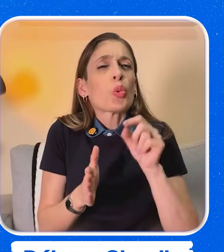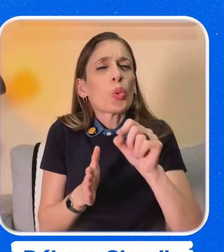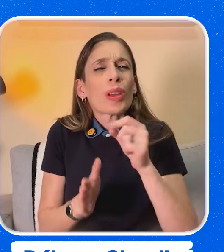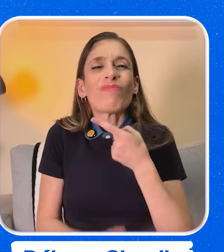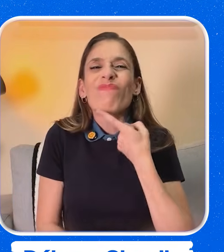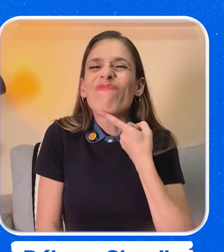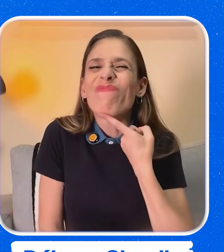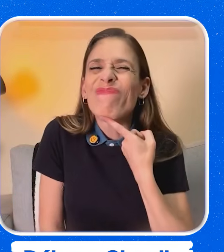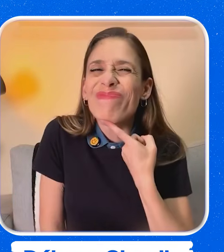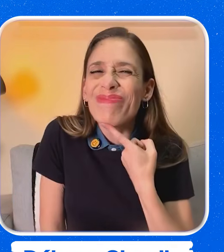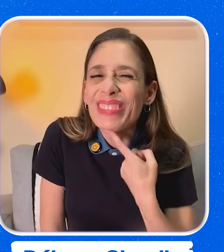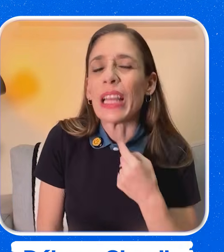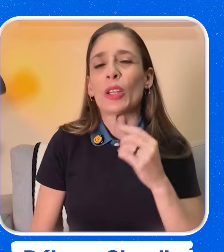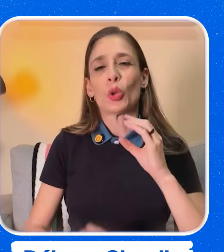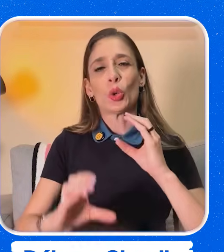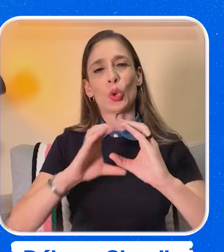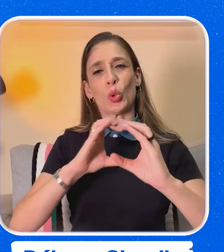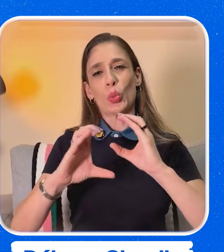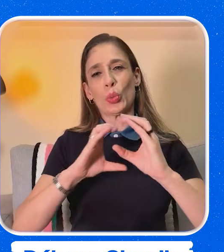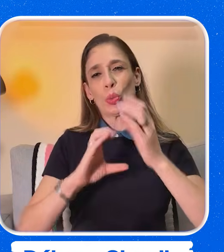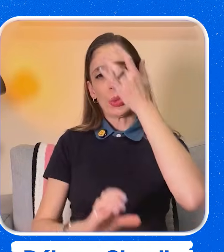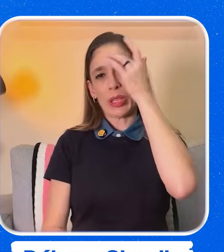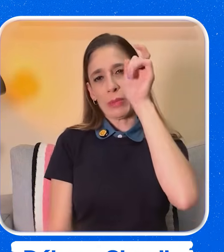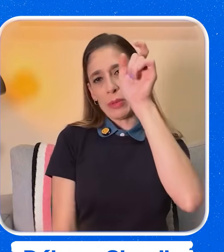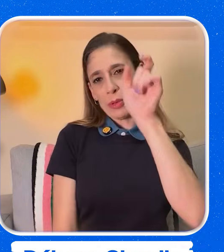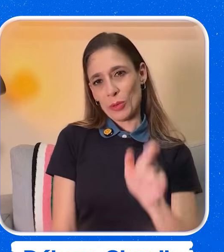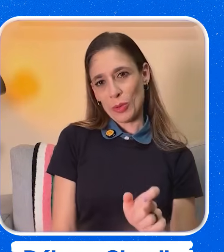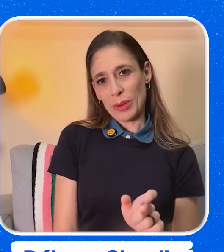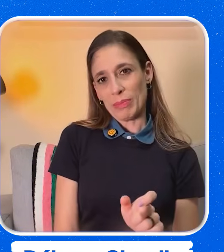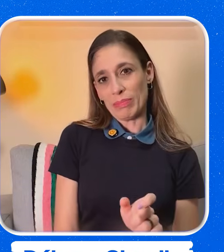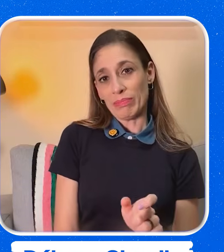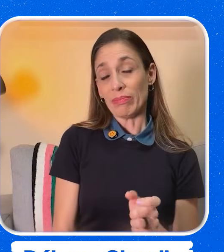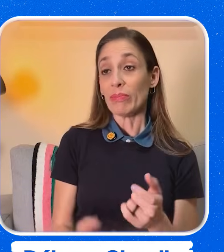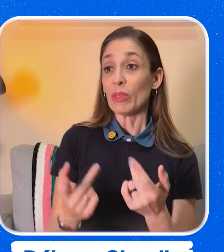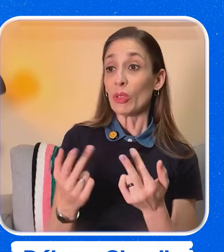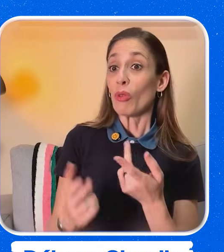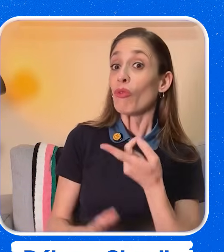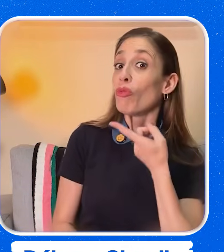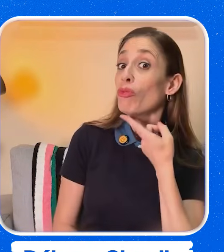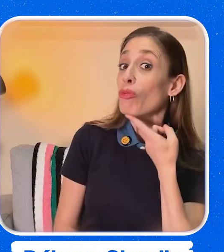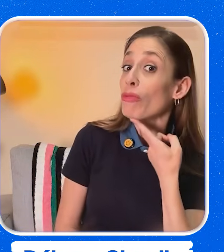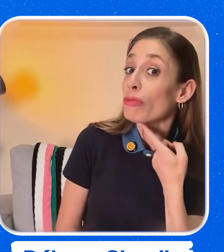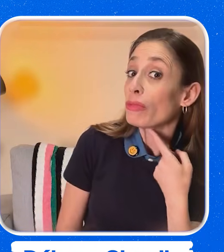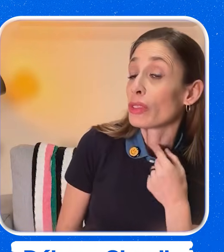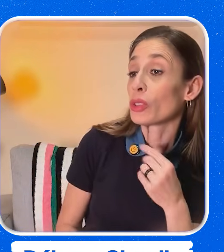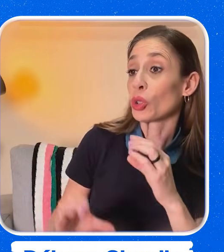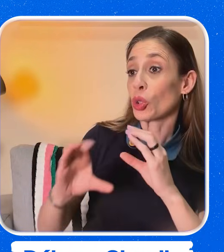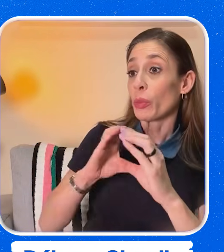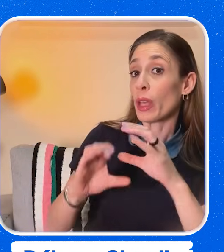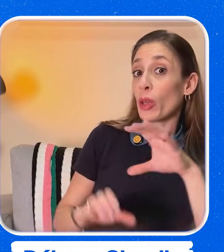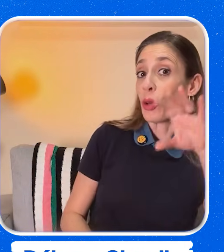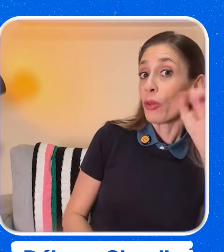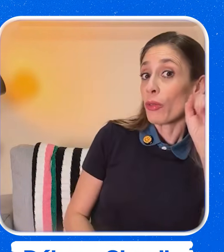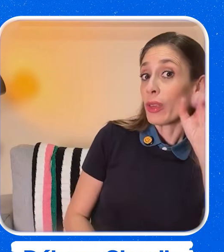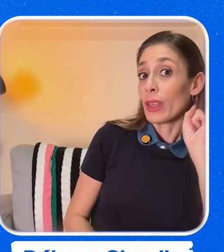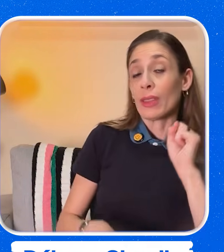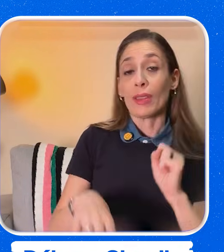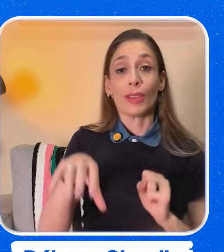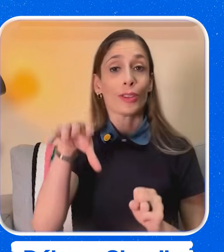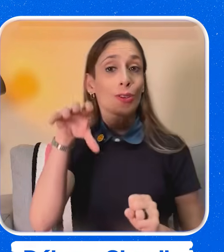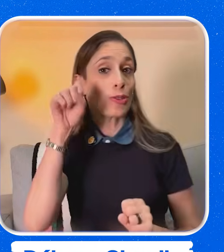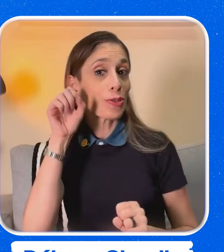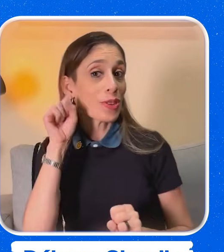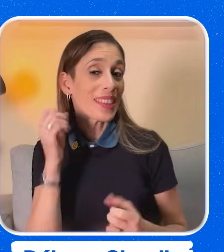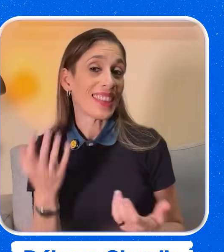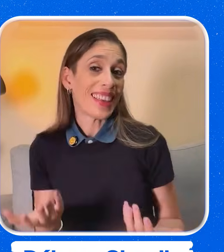se comunicar com a pessoa, né? Assim como a gente tem o desejo de se comunicar de ouvinte para ouvinte, né? Ou